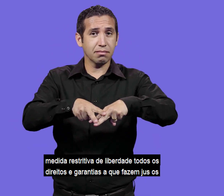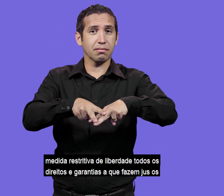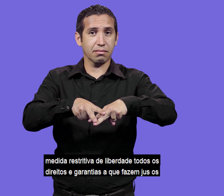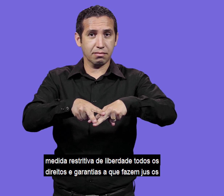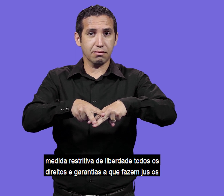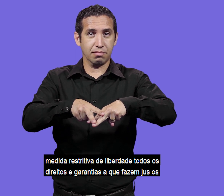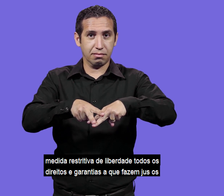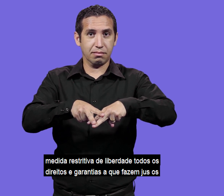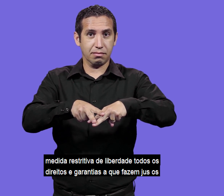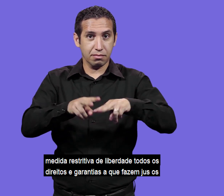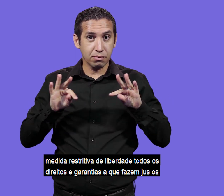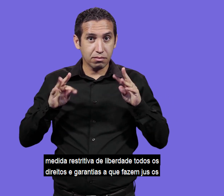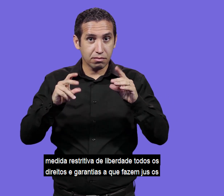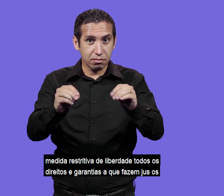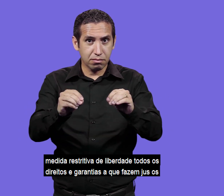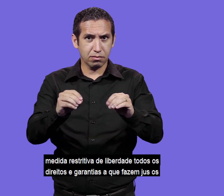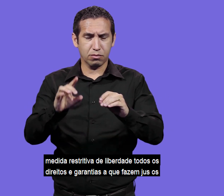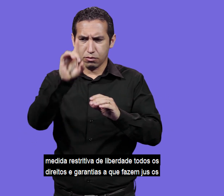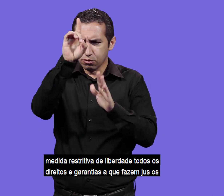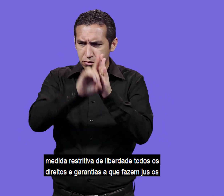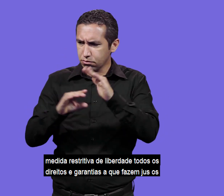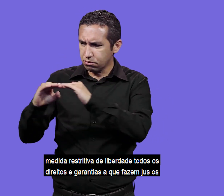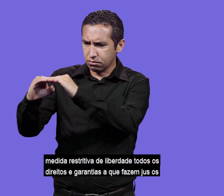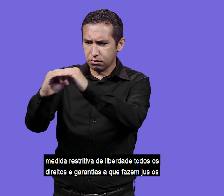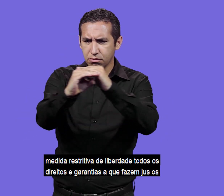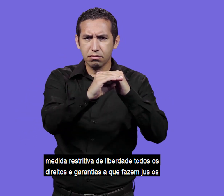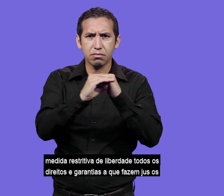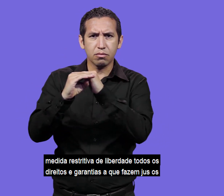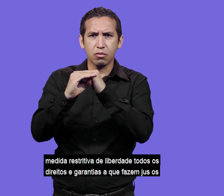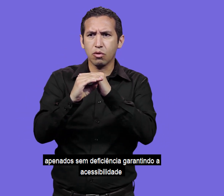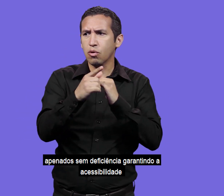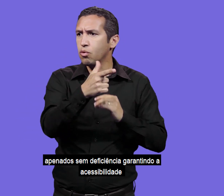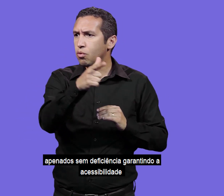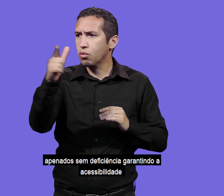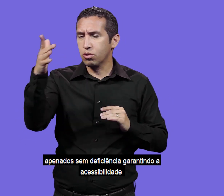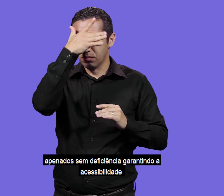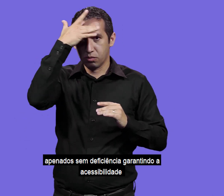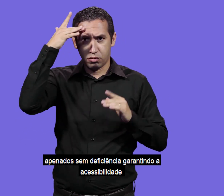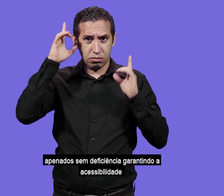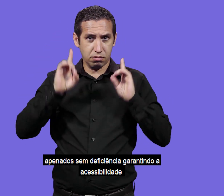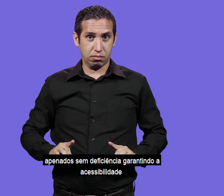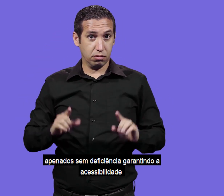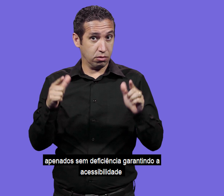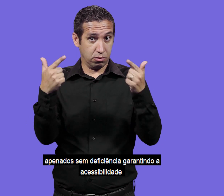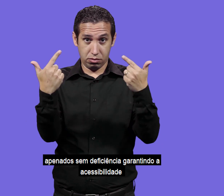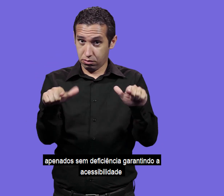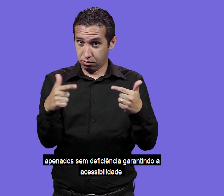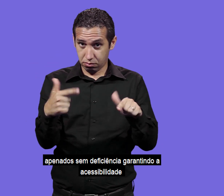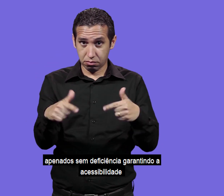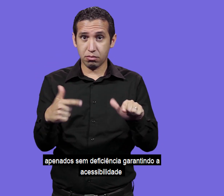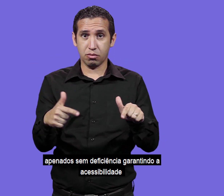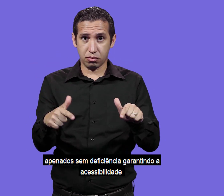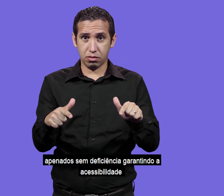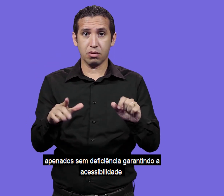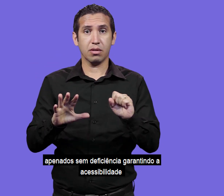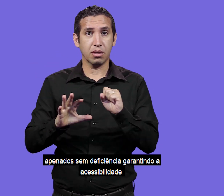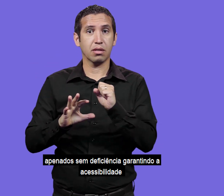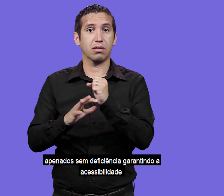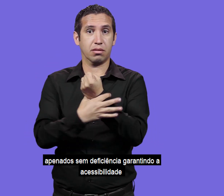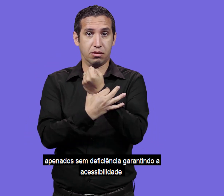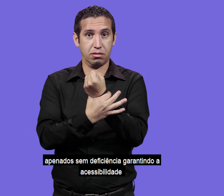liberdade todos os direitos e garantias a que fazem jus os apenados sem deficiência, garantida